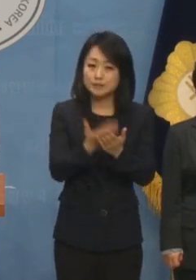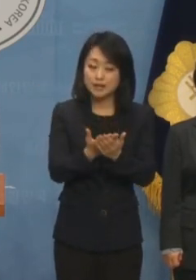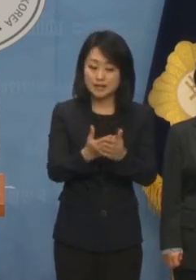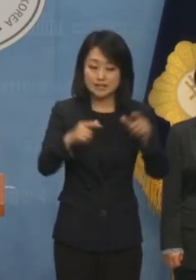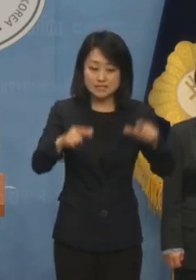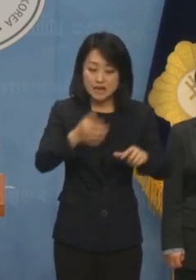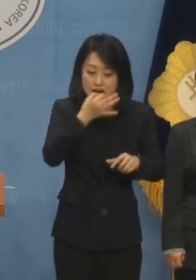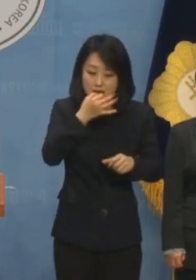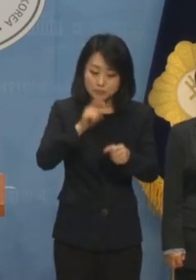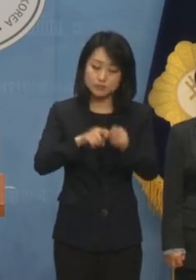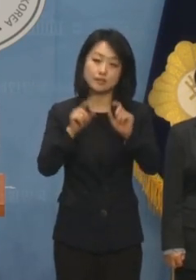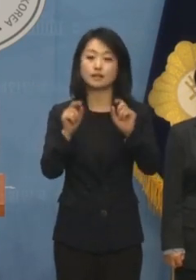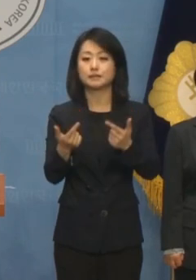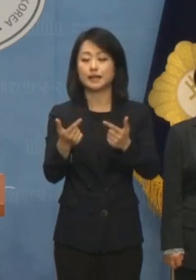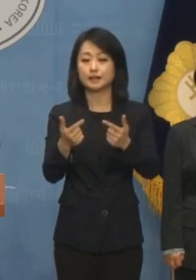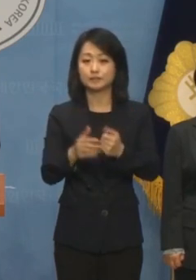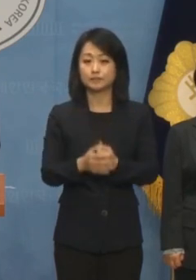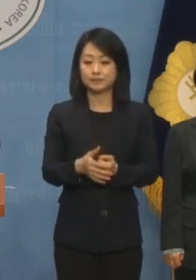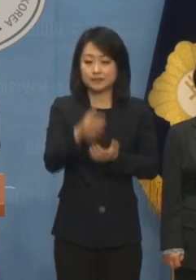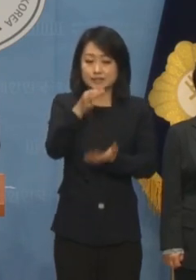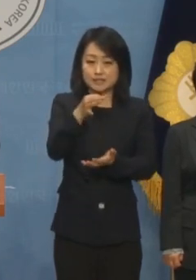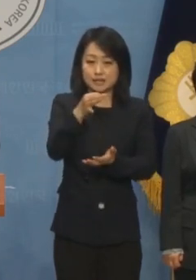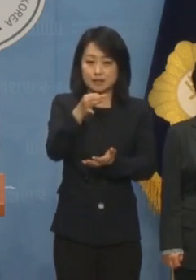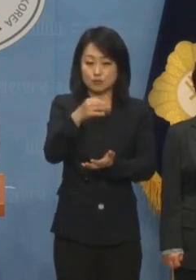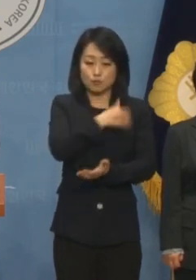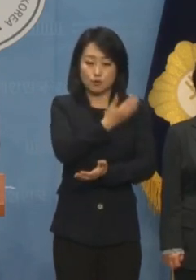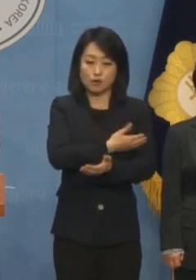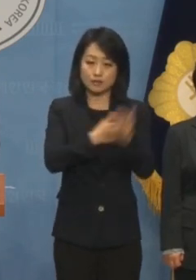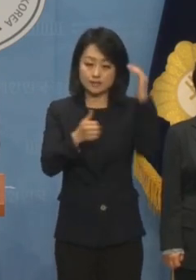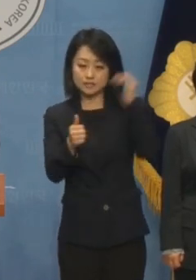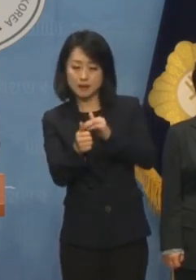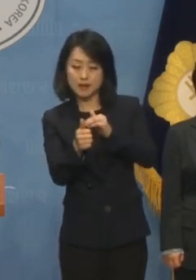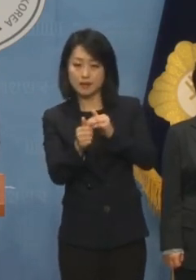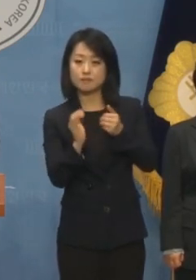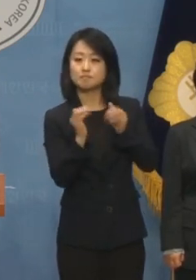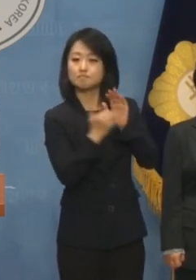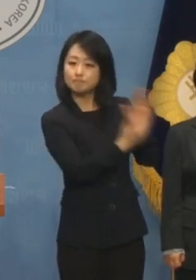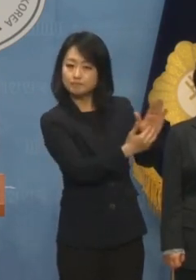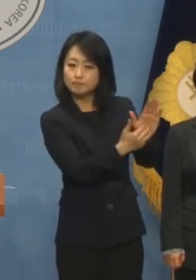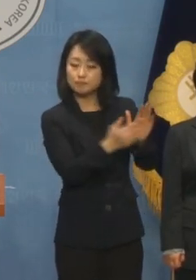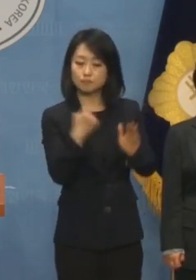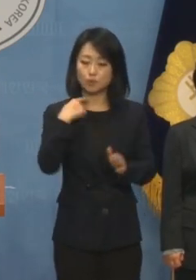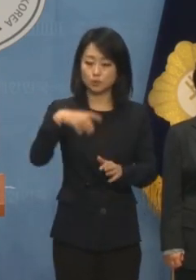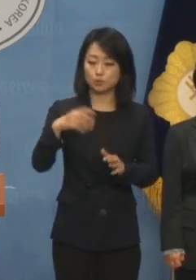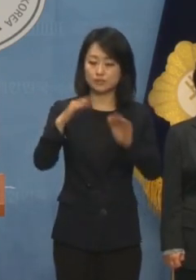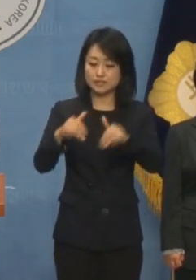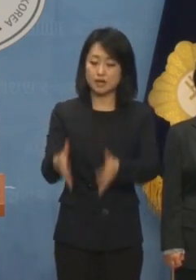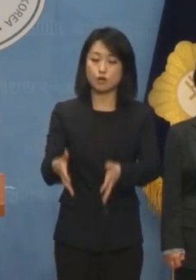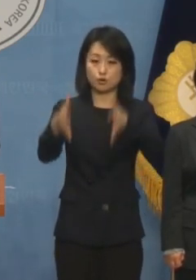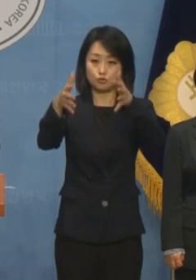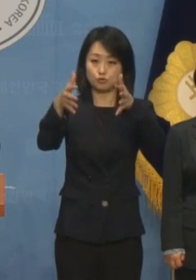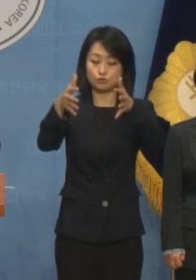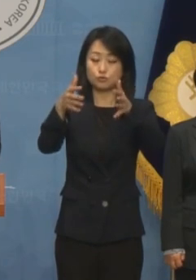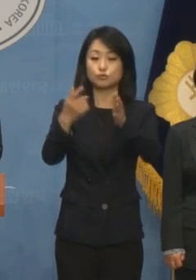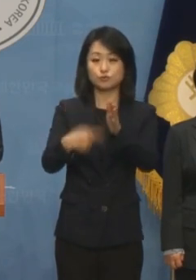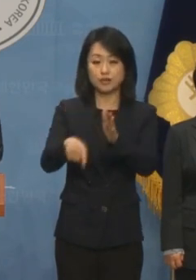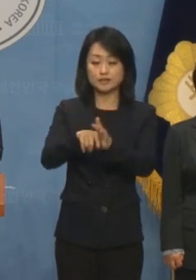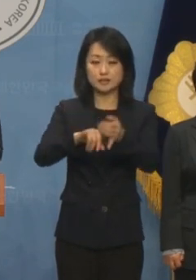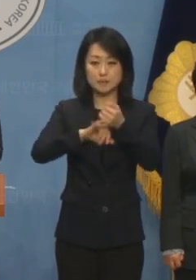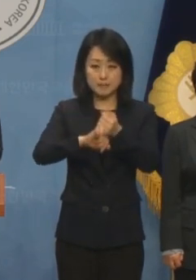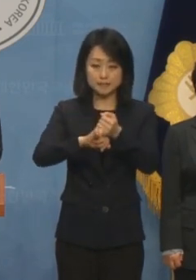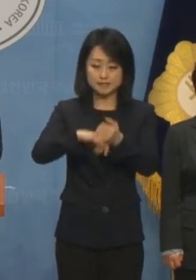지역이기주의도 아닙니다. 침해된 재산권을 지키고 목동아파트 재건축을 정상화하기 위해서는